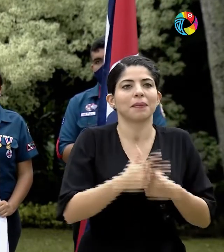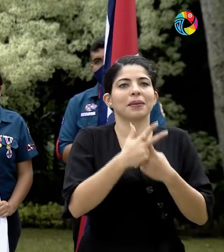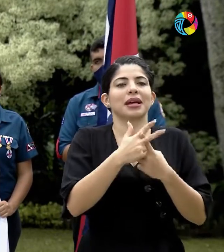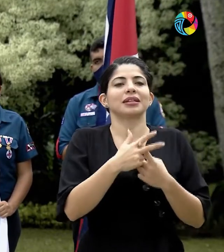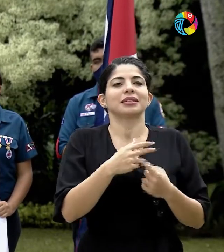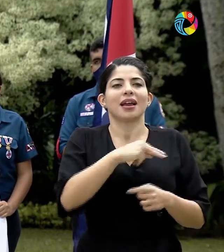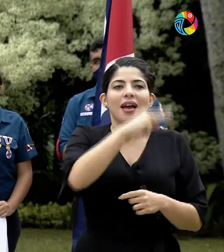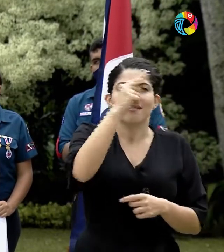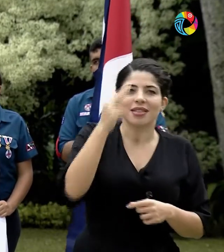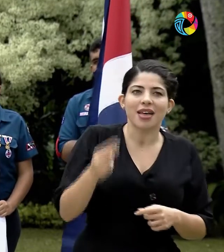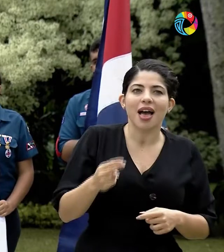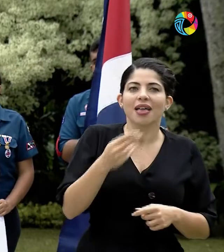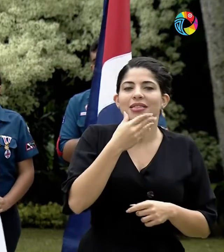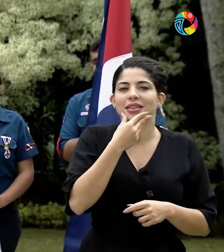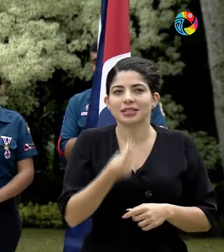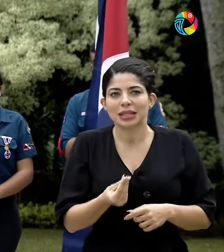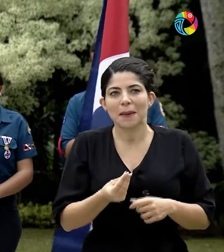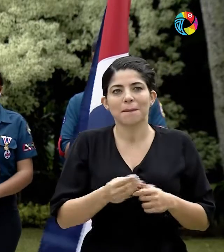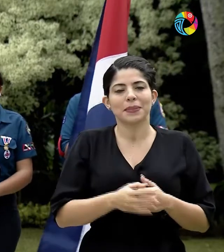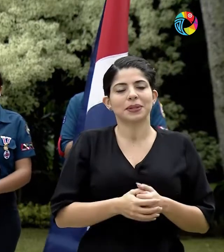Navidad.